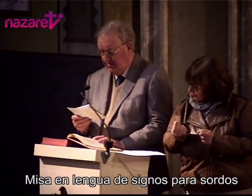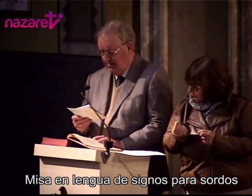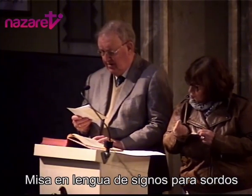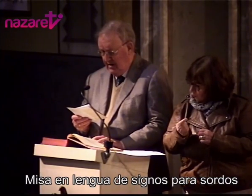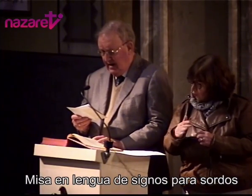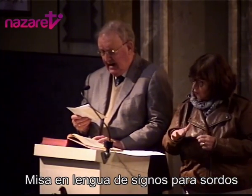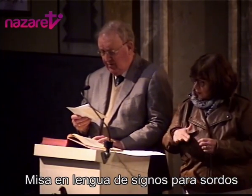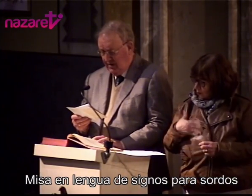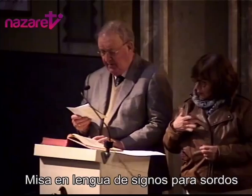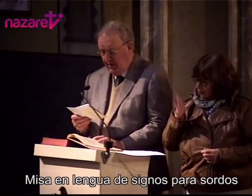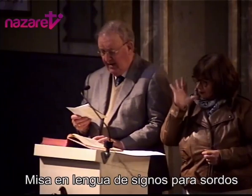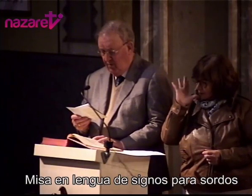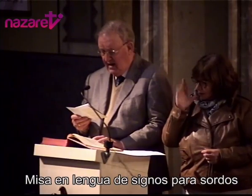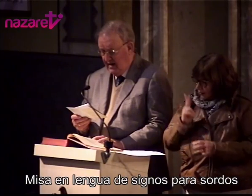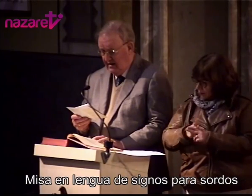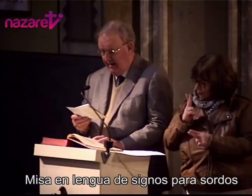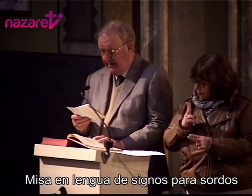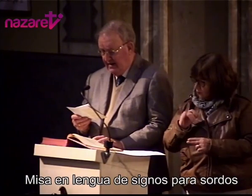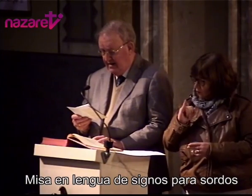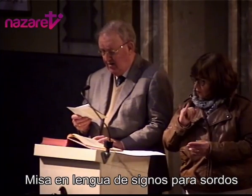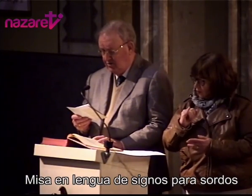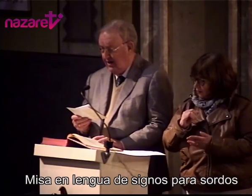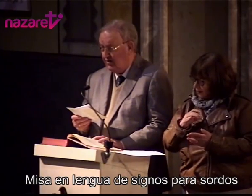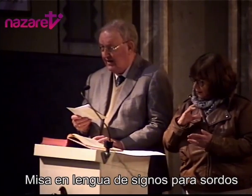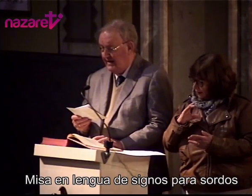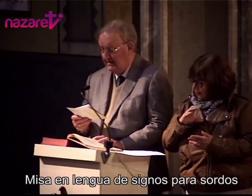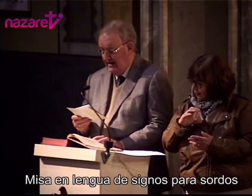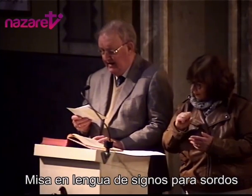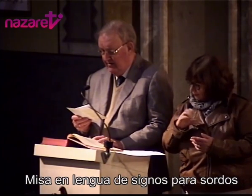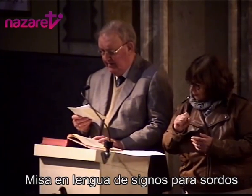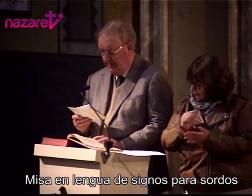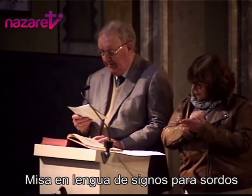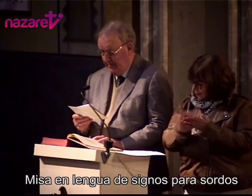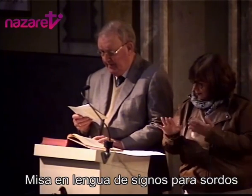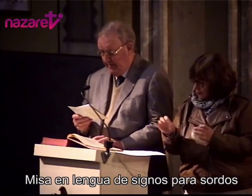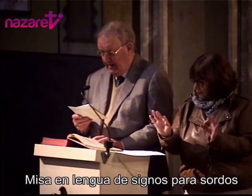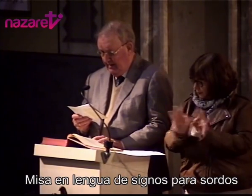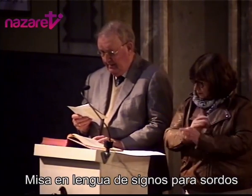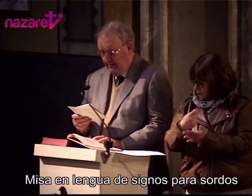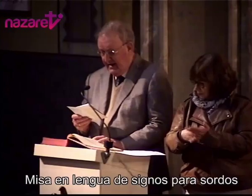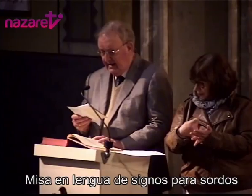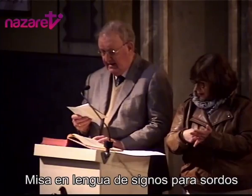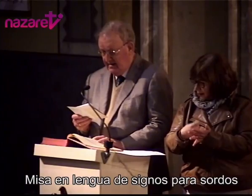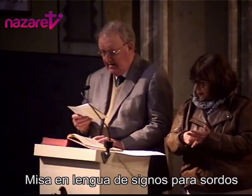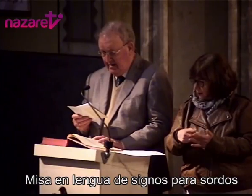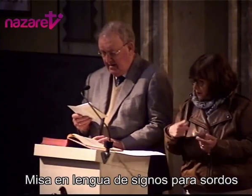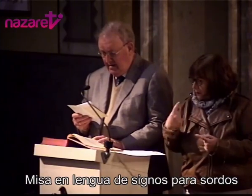sedientos, acudid por agua también los que no tenéis dinero.